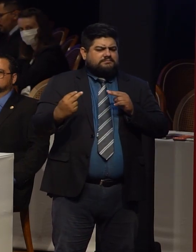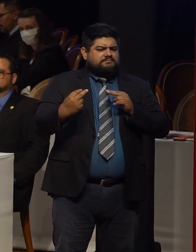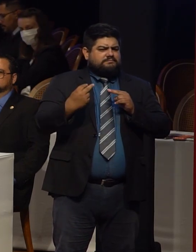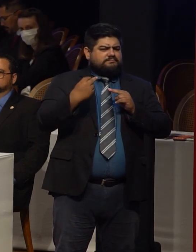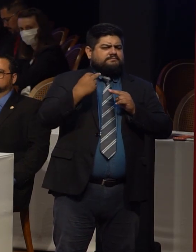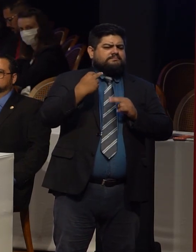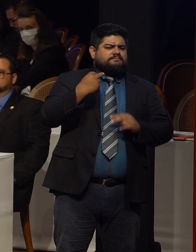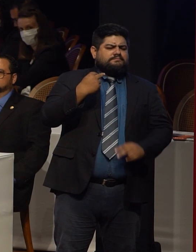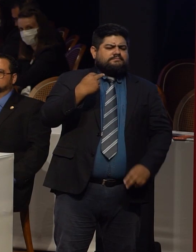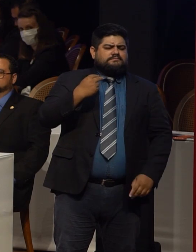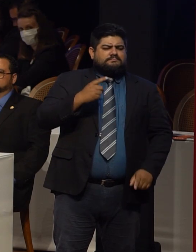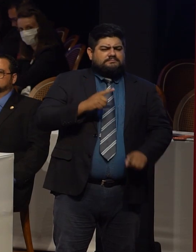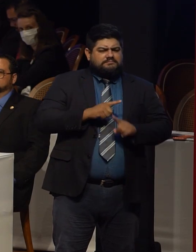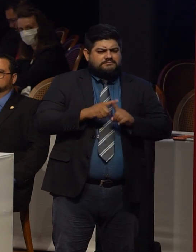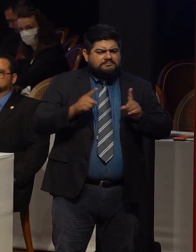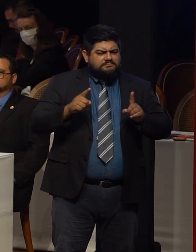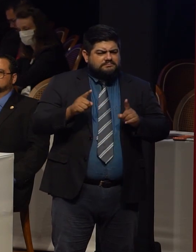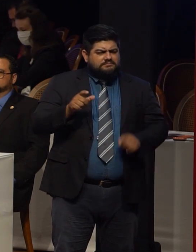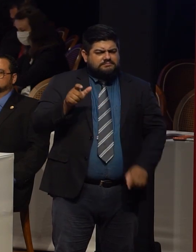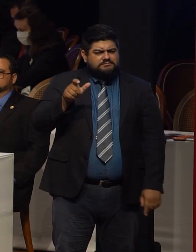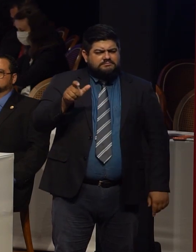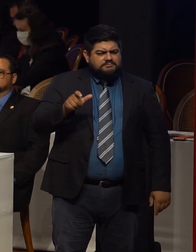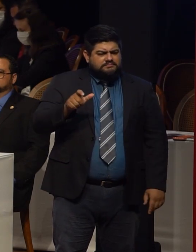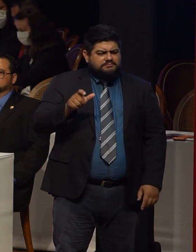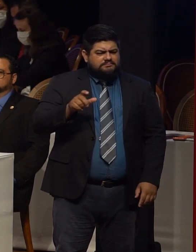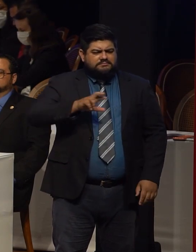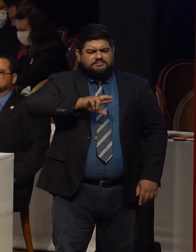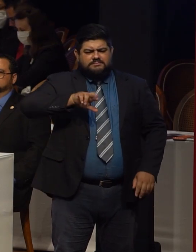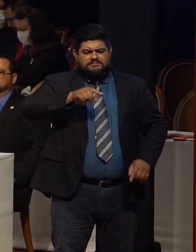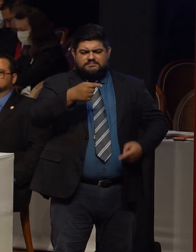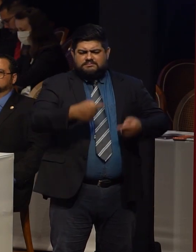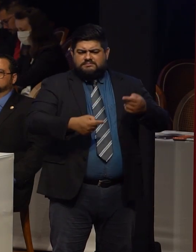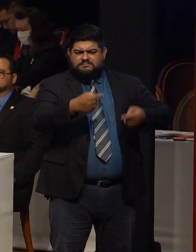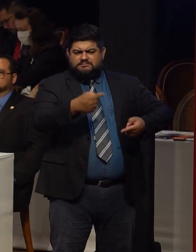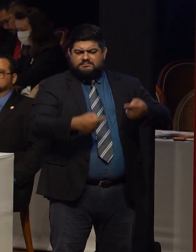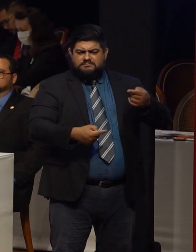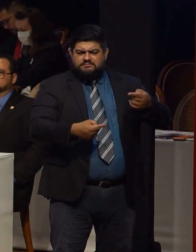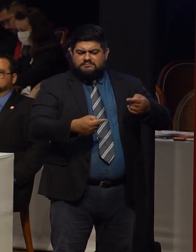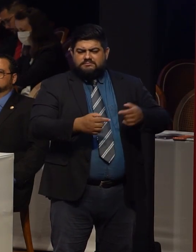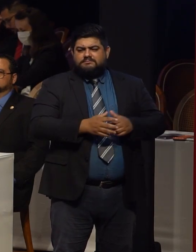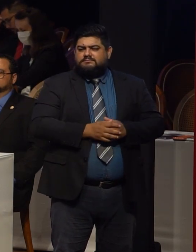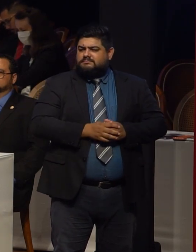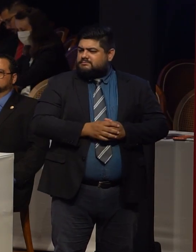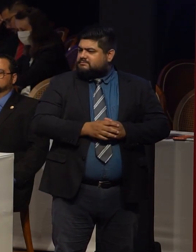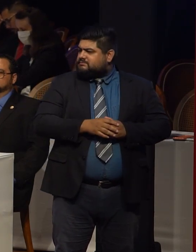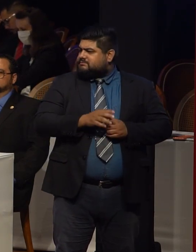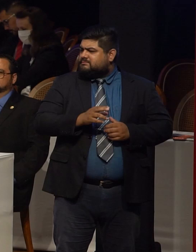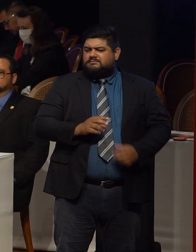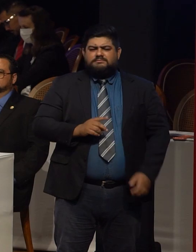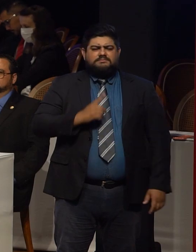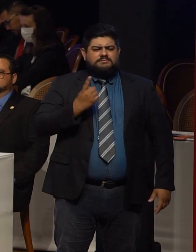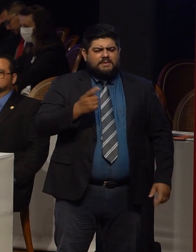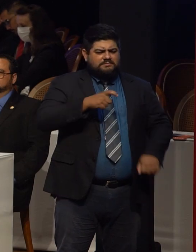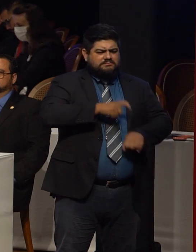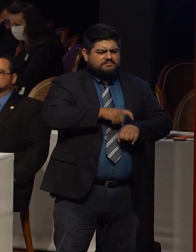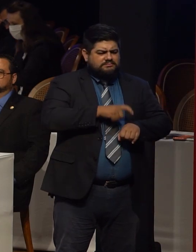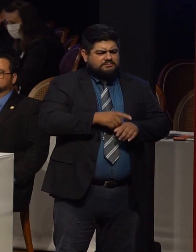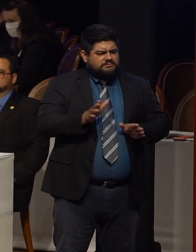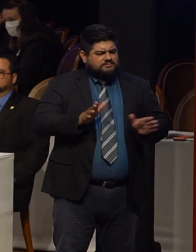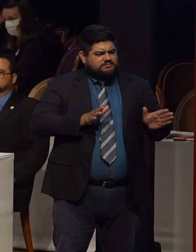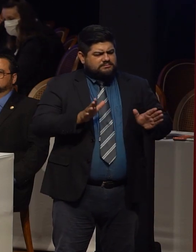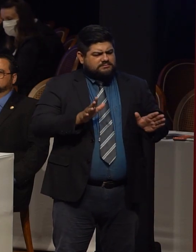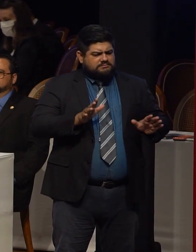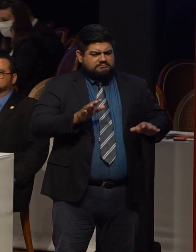assim, esse senhor, e falou assim: olha, você nem é político. E aquele, naquela fração de segundo, eu pensei, será que é